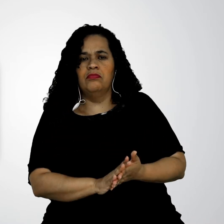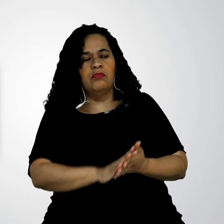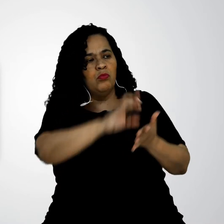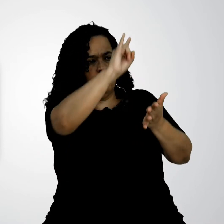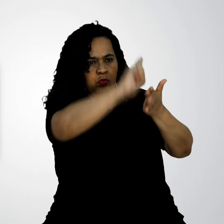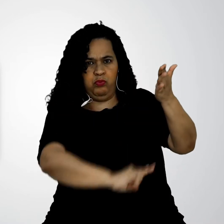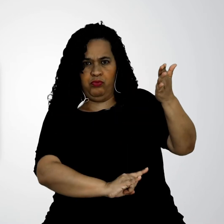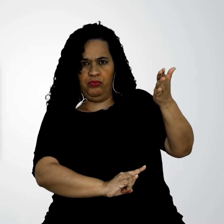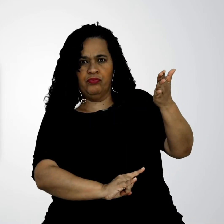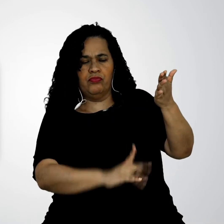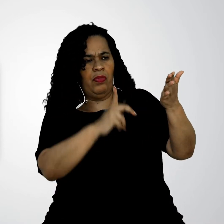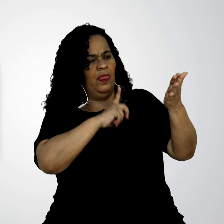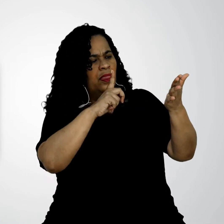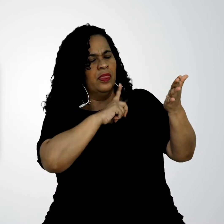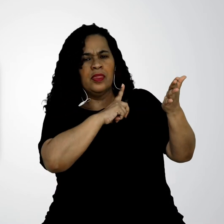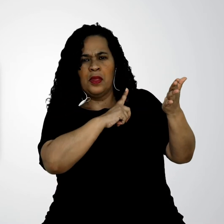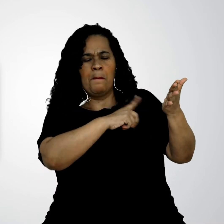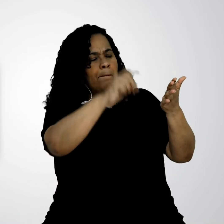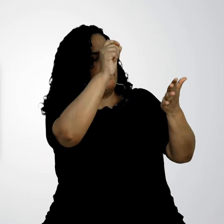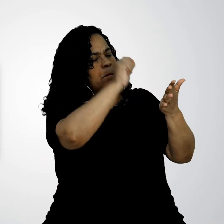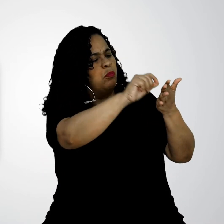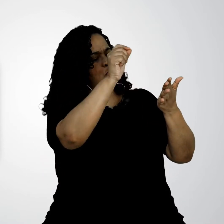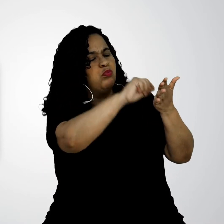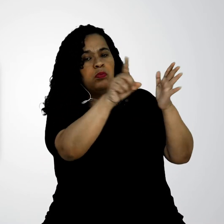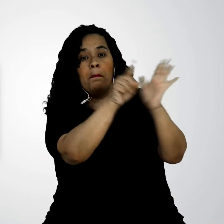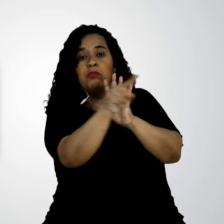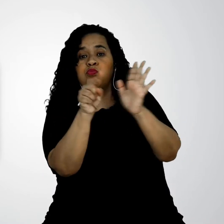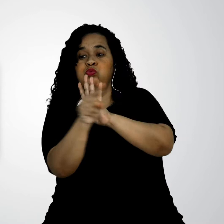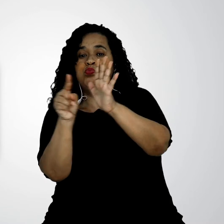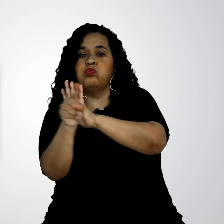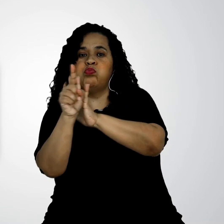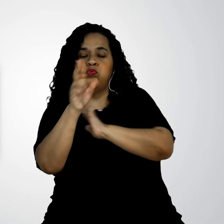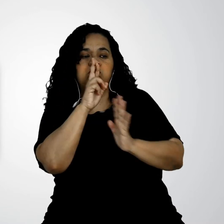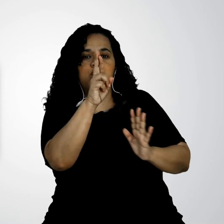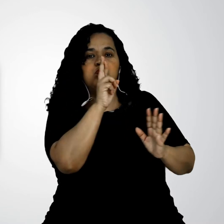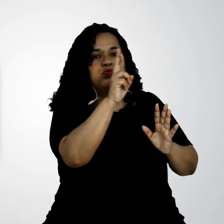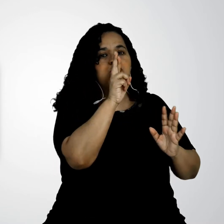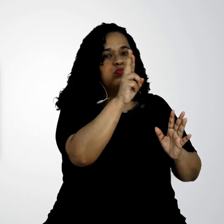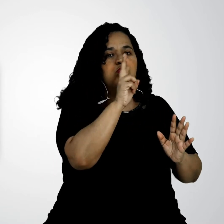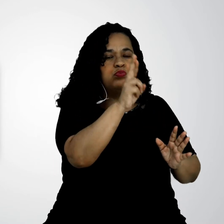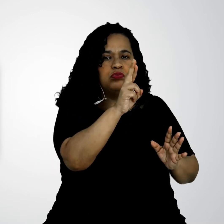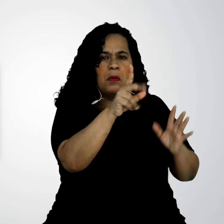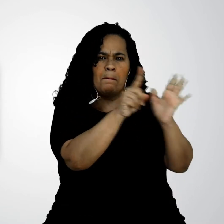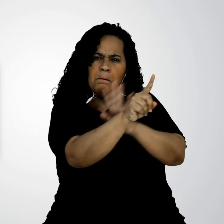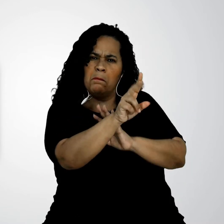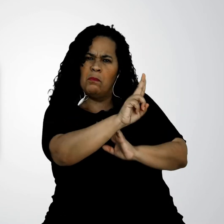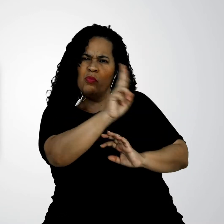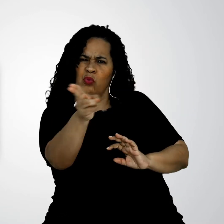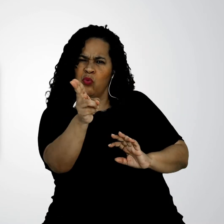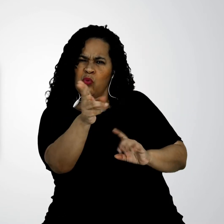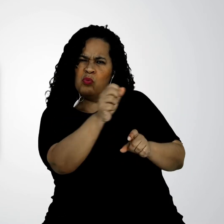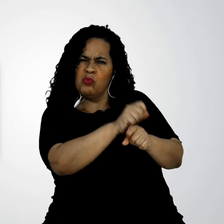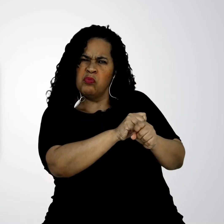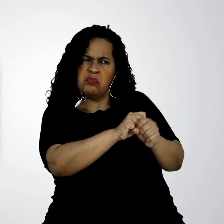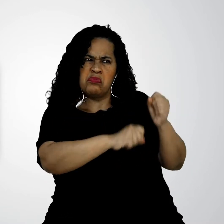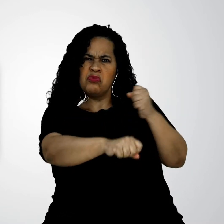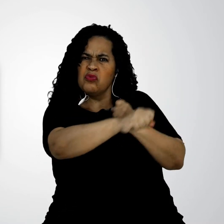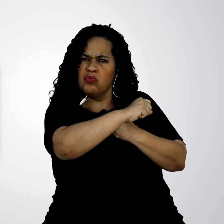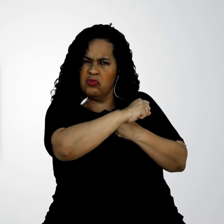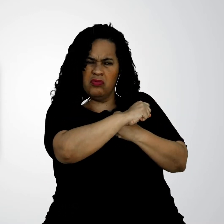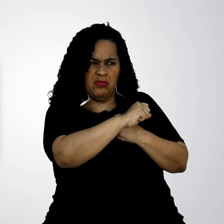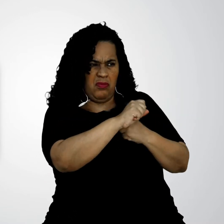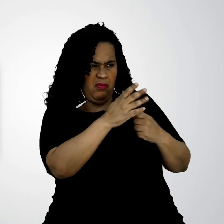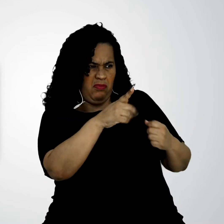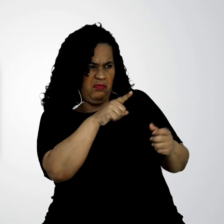ou alguma inscrição, eles perguntarem se você tem o chamado nome social, né? Se você gostaria de ser chamado por um